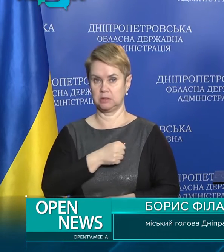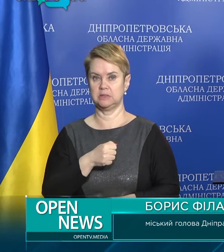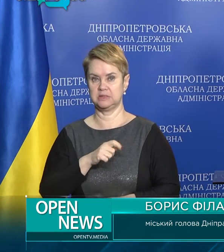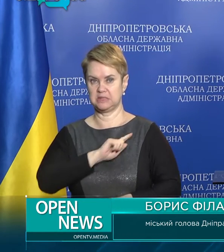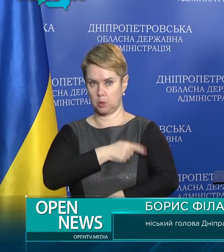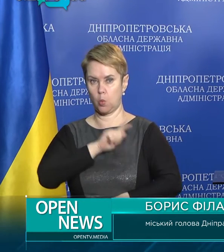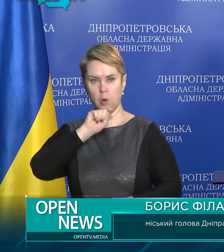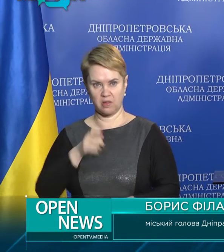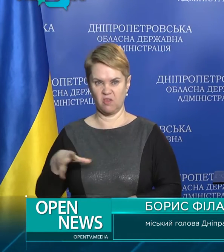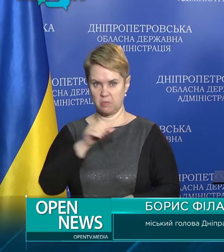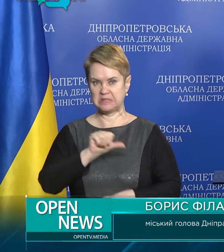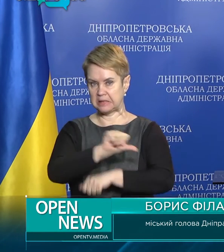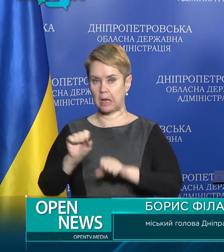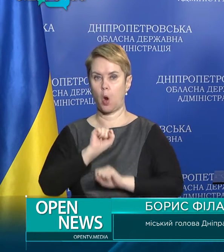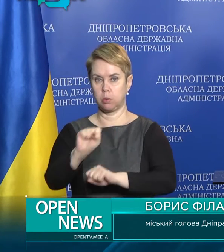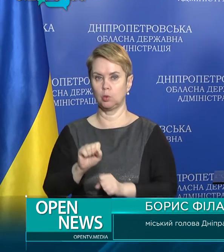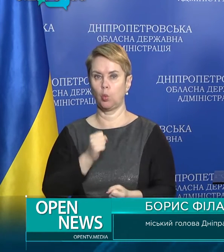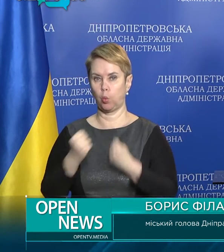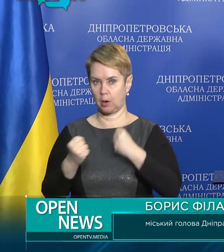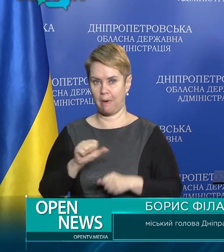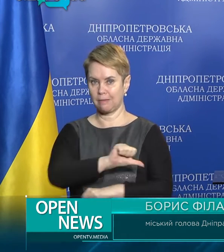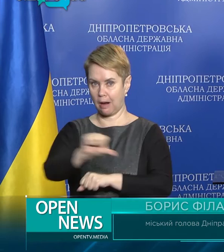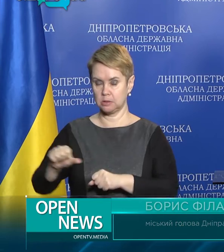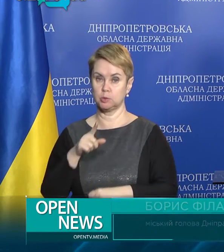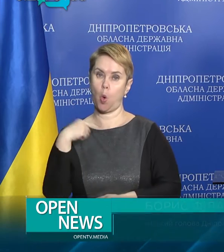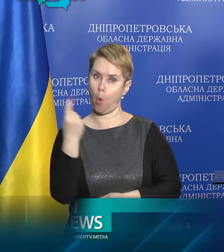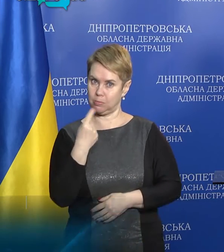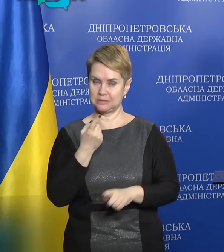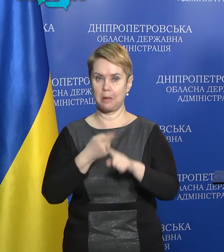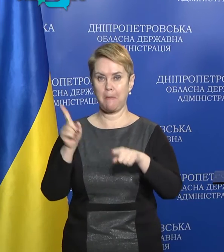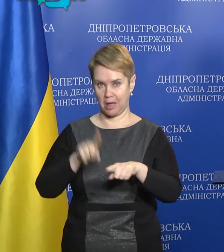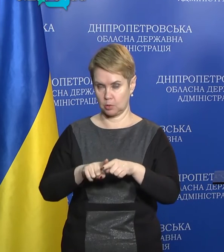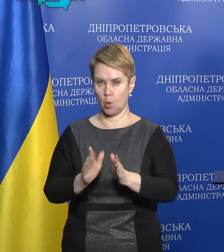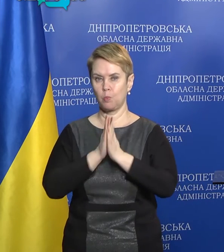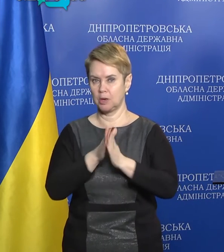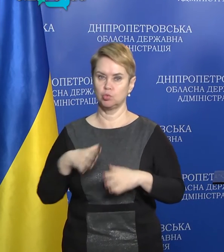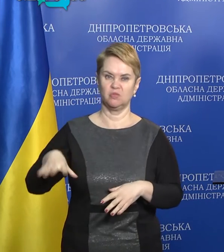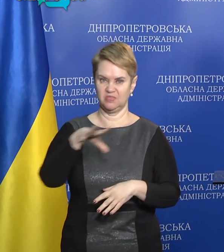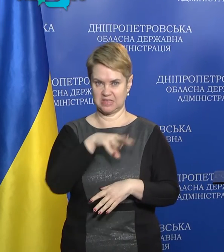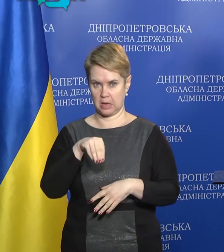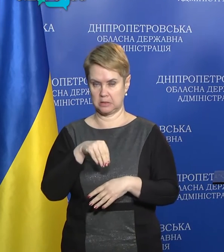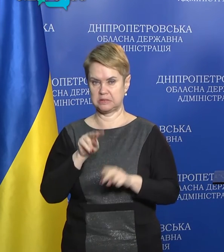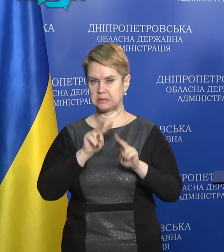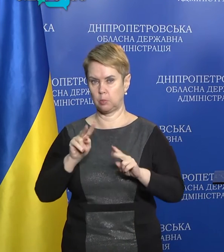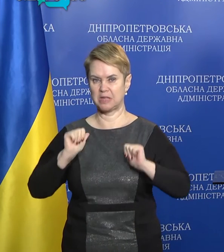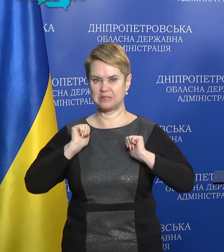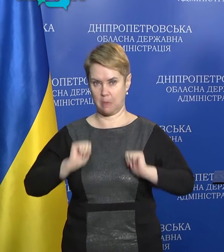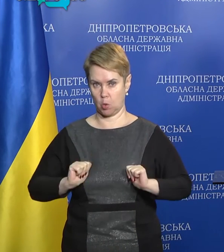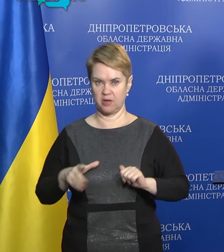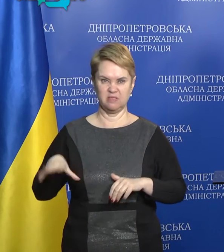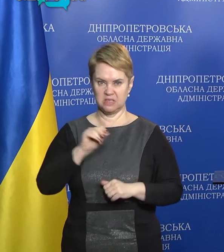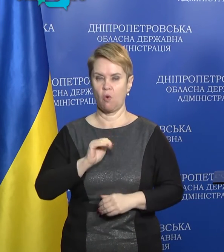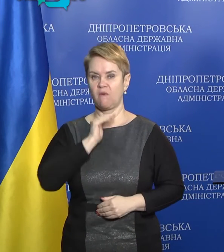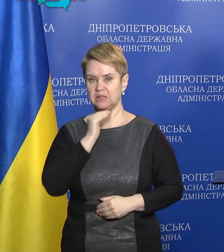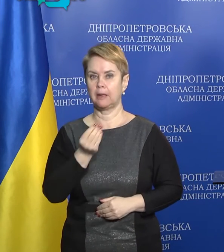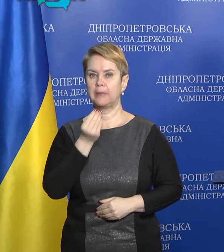Вооружені сили України в місті з теробороною укріпляють границі області. Тому прошу всіх соблюдати спокійствие. Всього